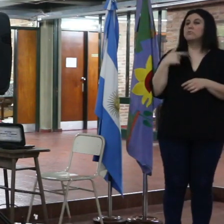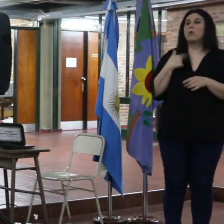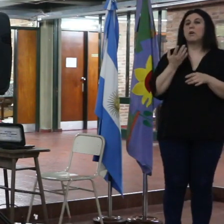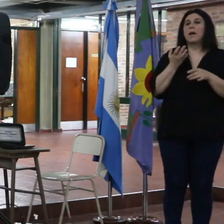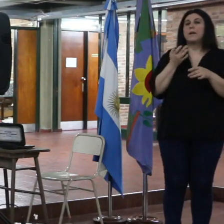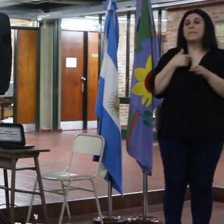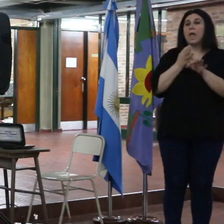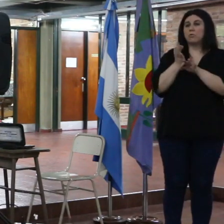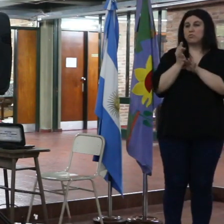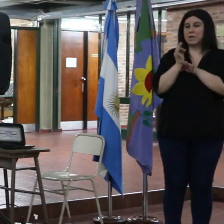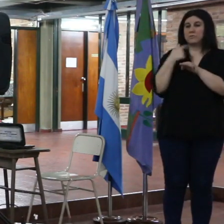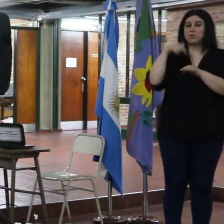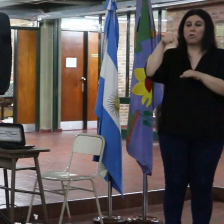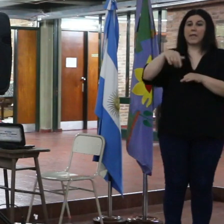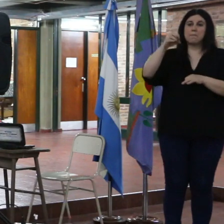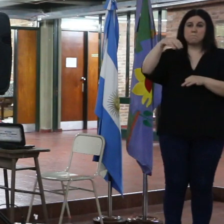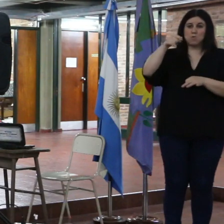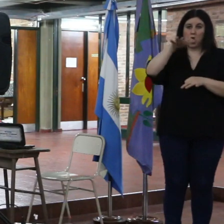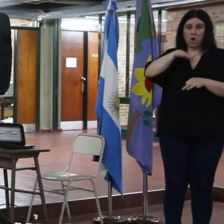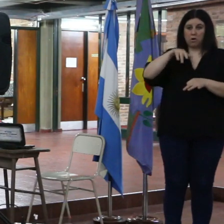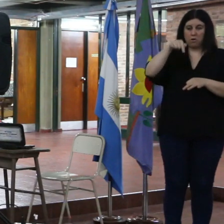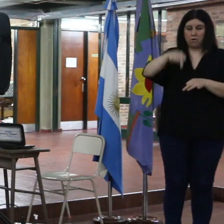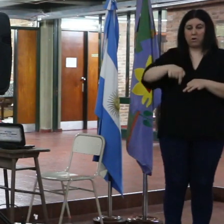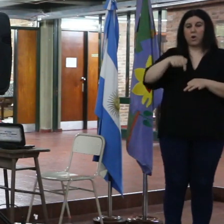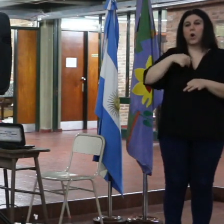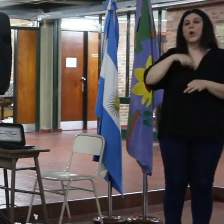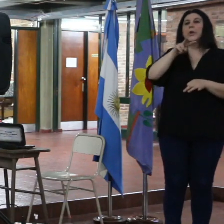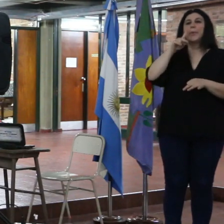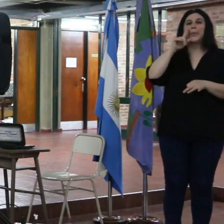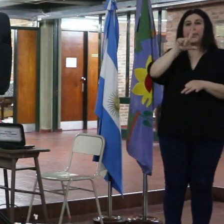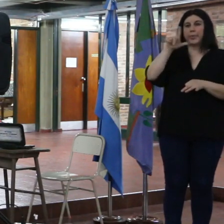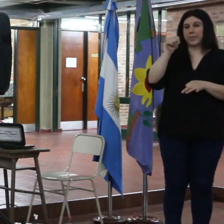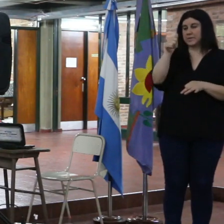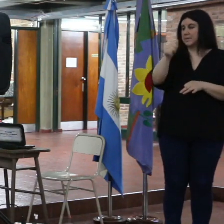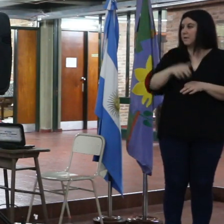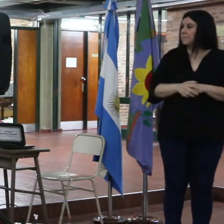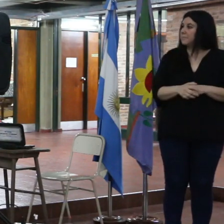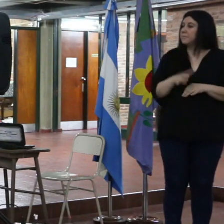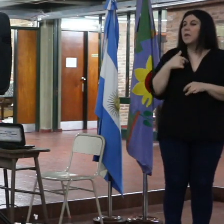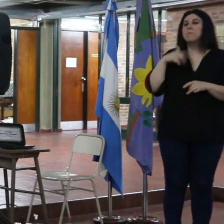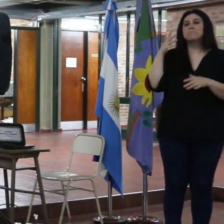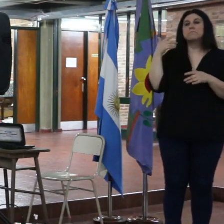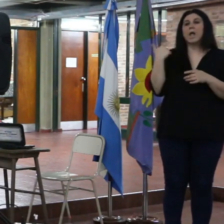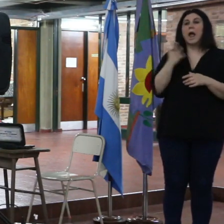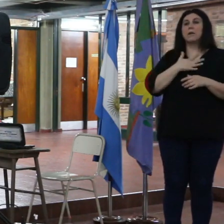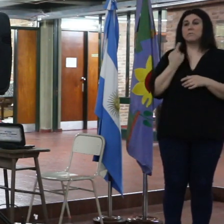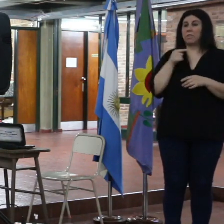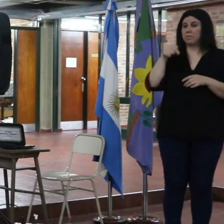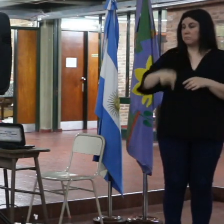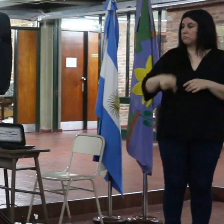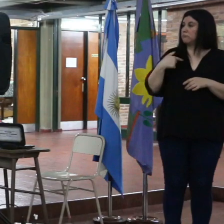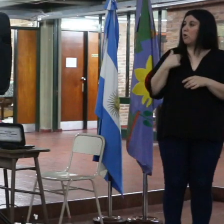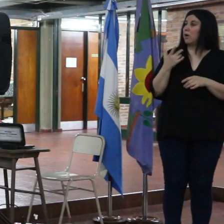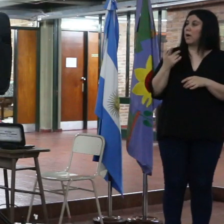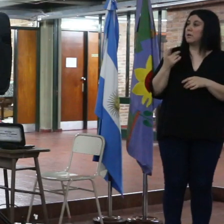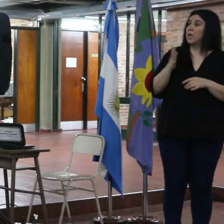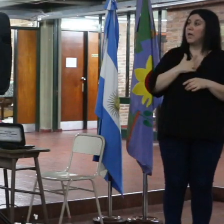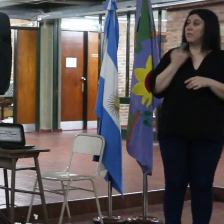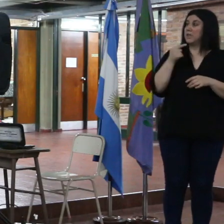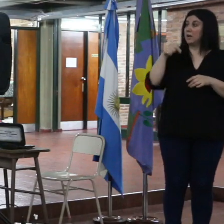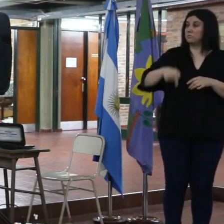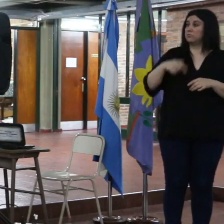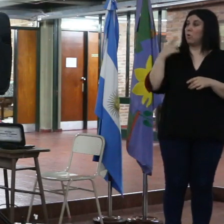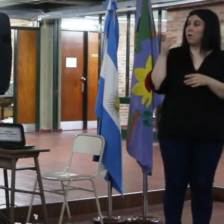del municipio de Morón, profesora Valeria Gómez Villa, a las autoridades del instituto, a la directora de nuestra